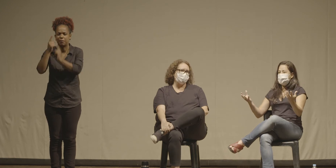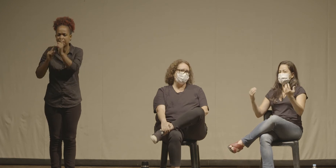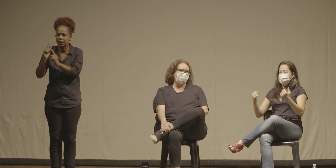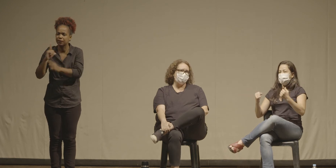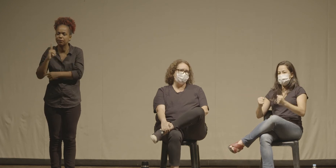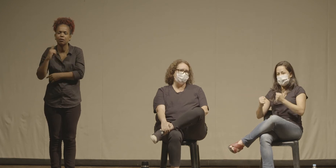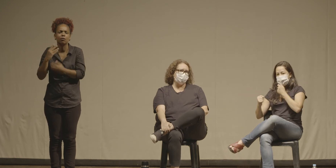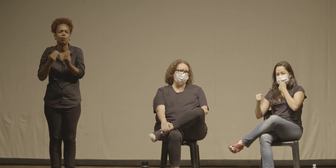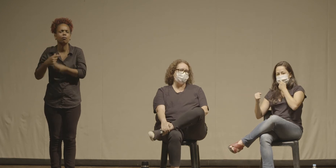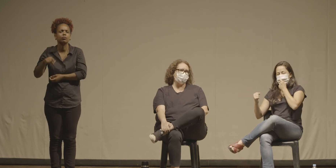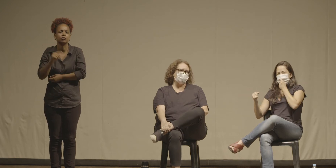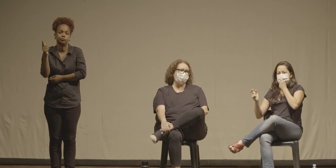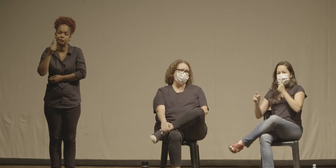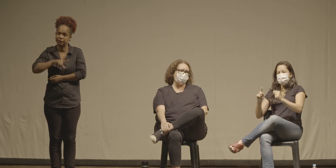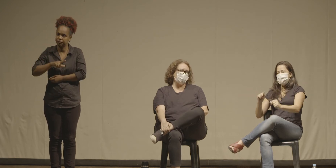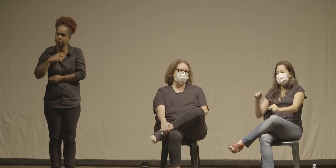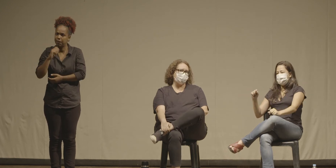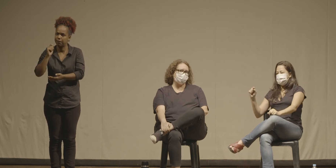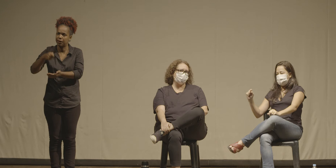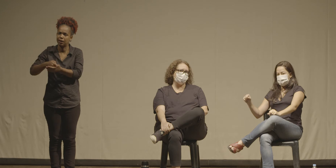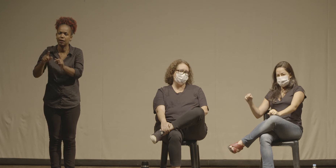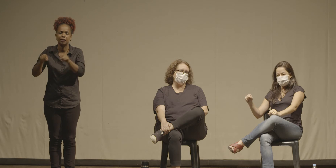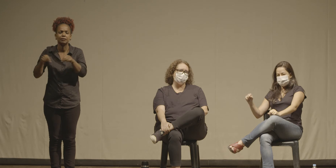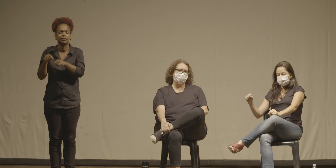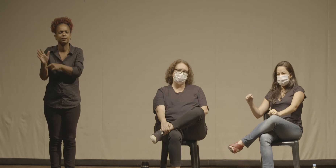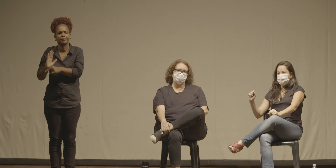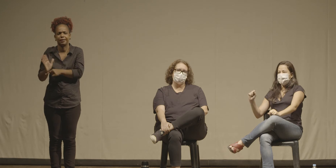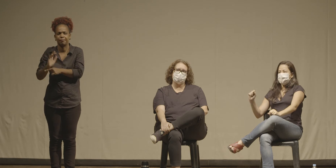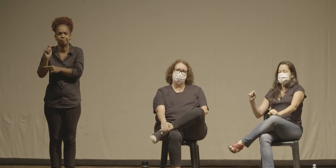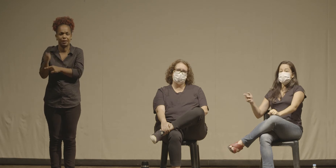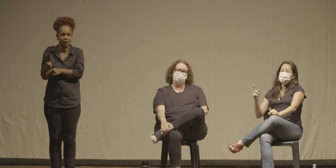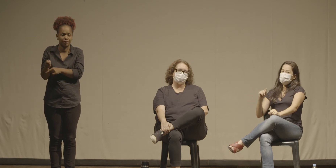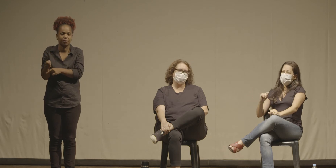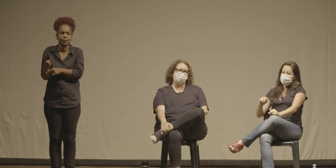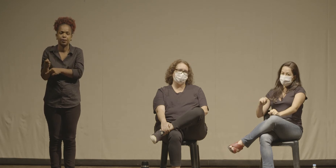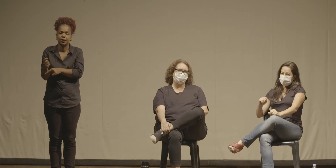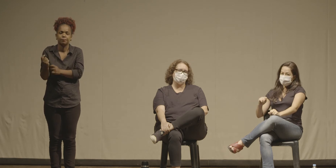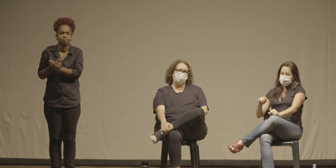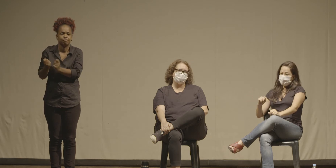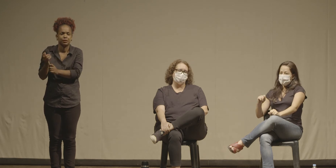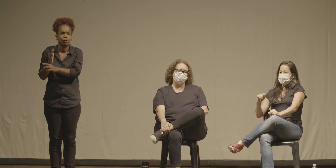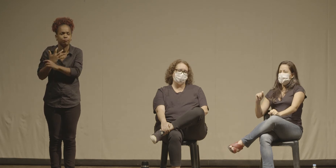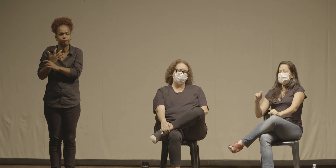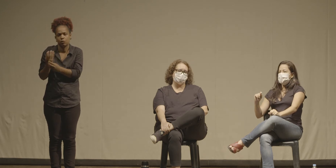como é que a gente consegue pagar uma sala de cinema sem dinheiro